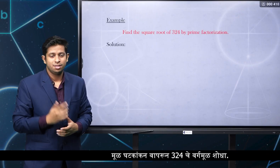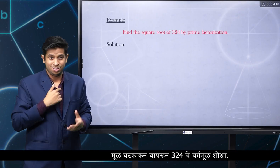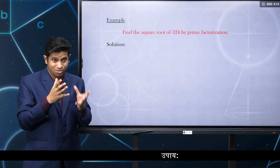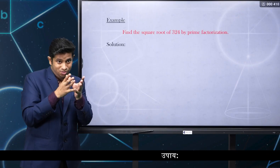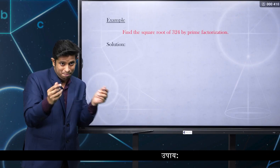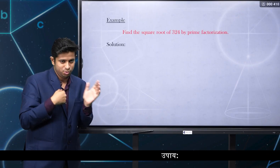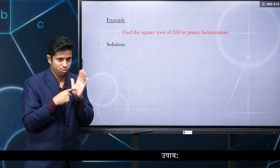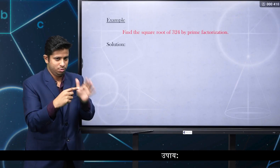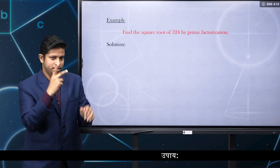उपाय.